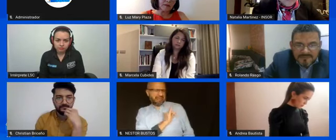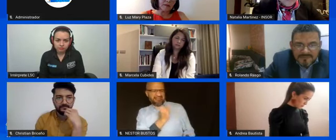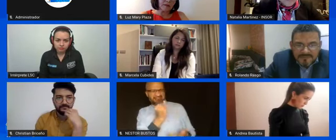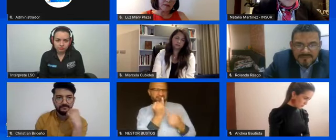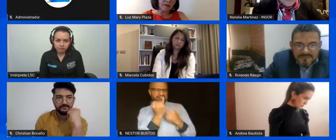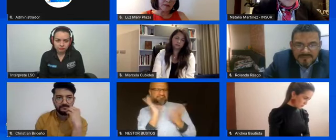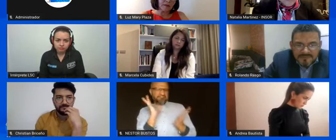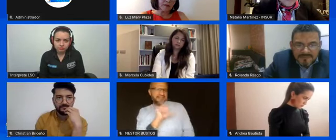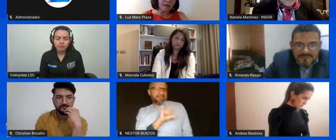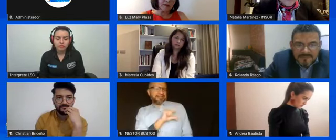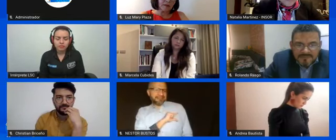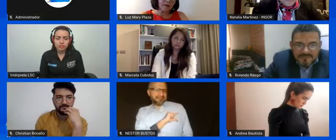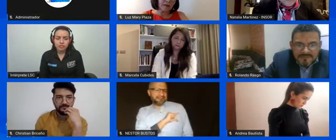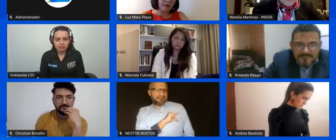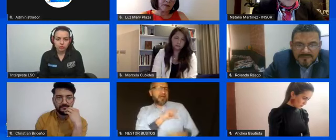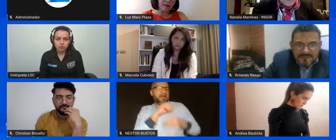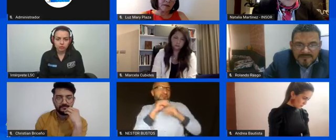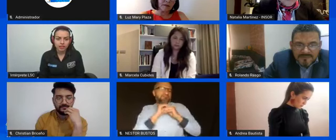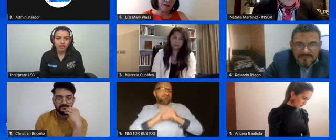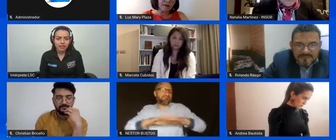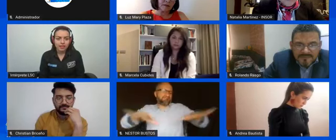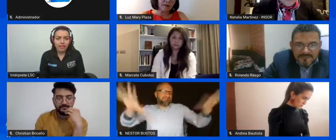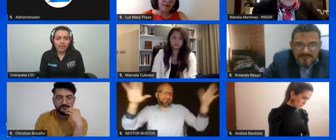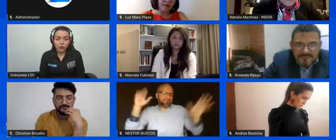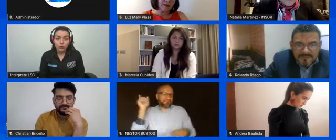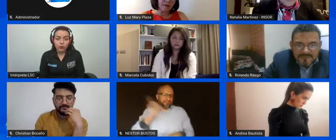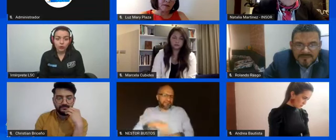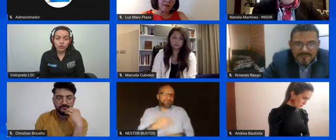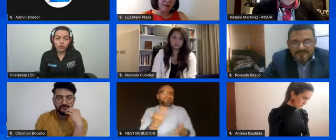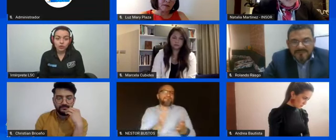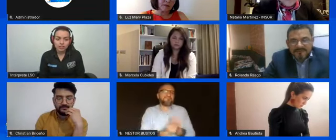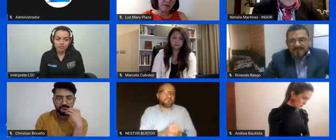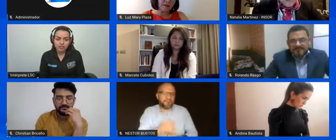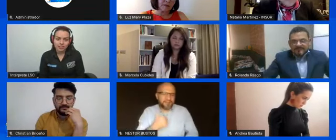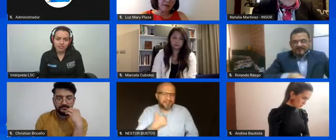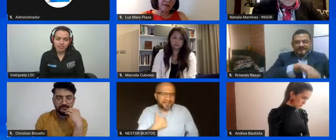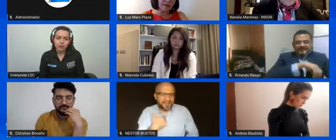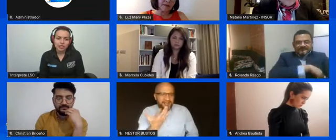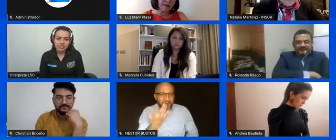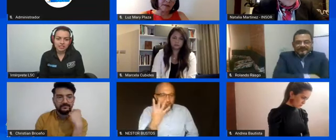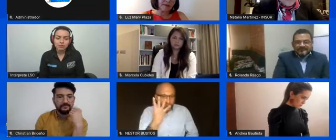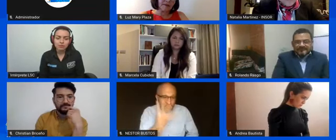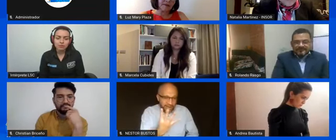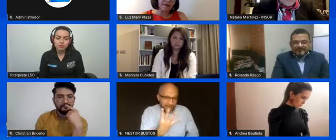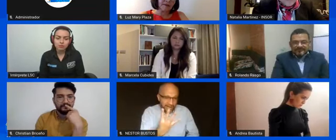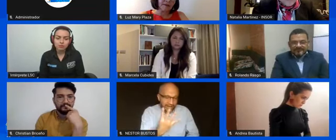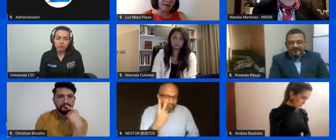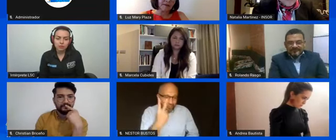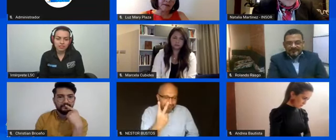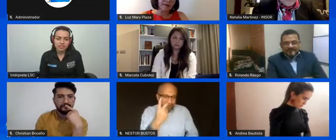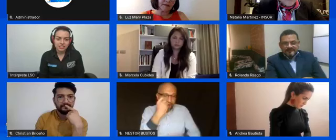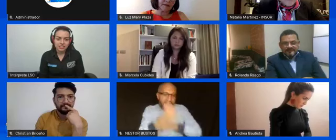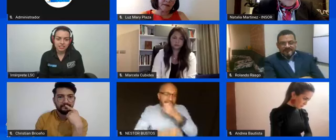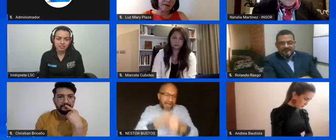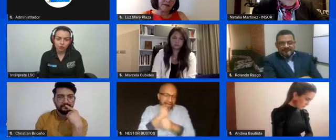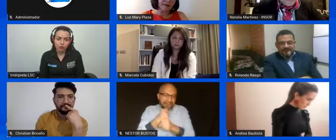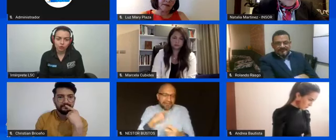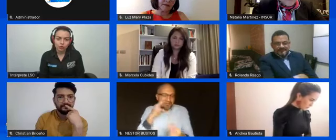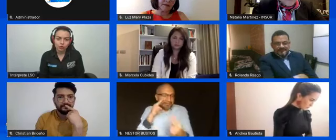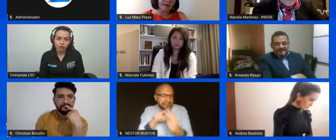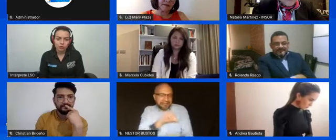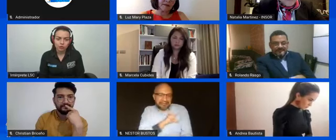cuando estábamos allí también se habló sobre el logo del INSOR, se decidió cuál iba a ser y pues allí entre todos lo pudimos elegir y